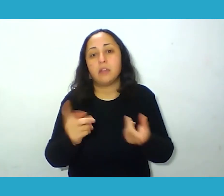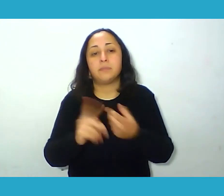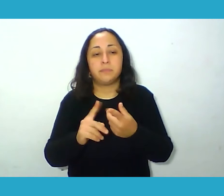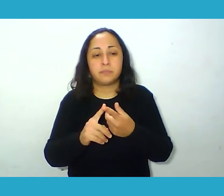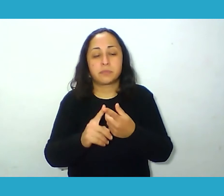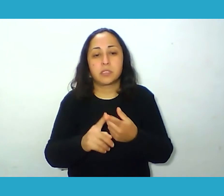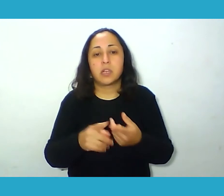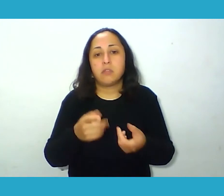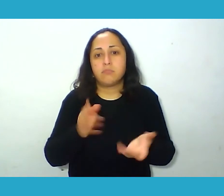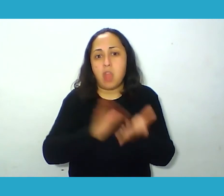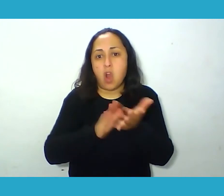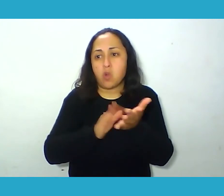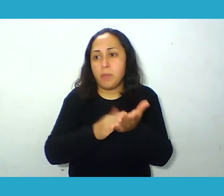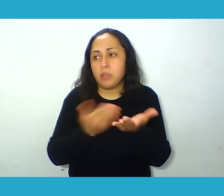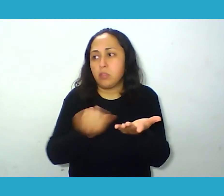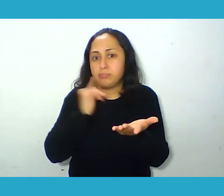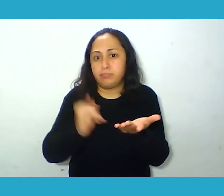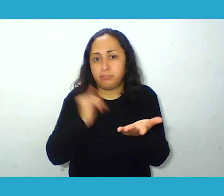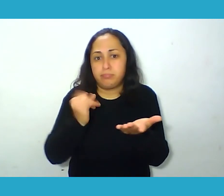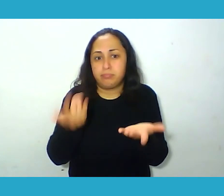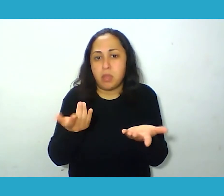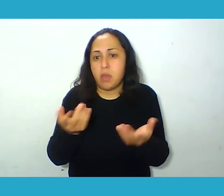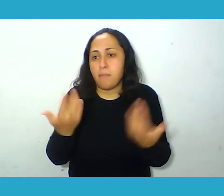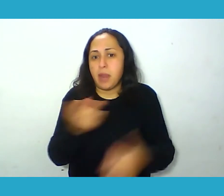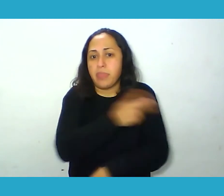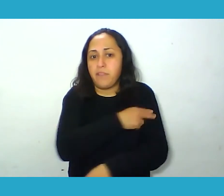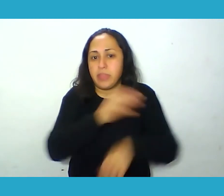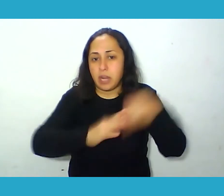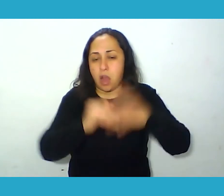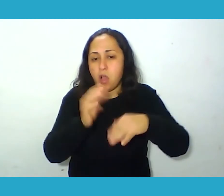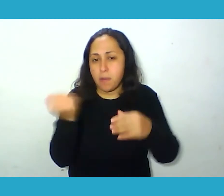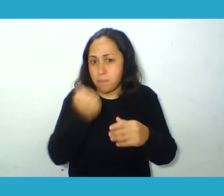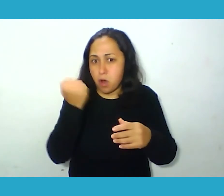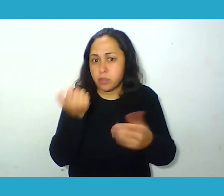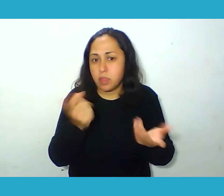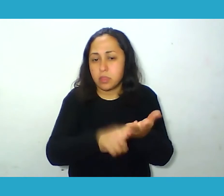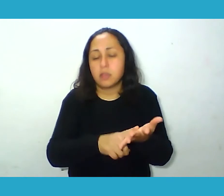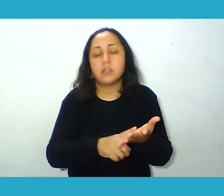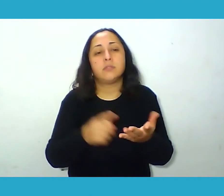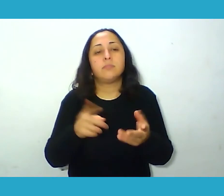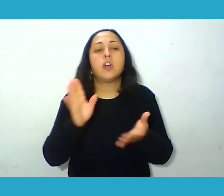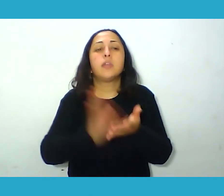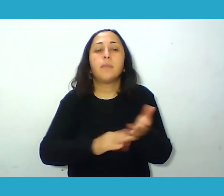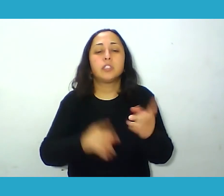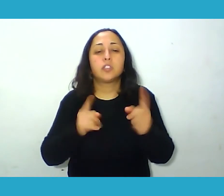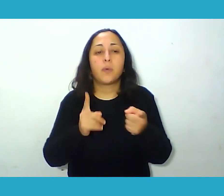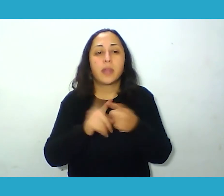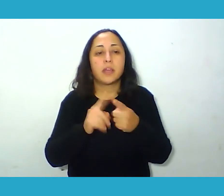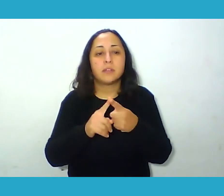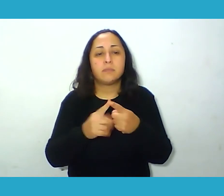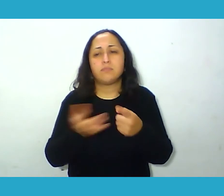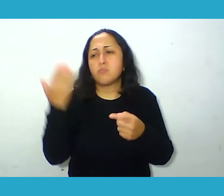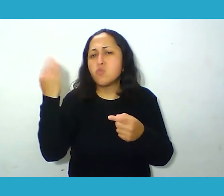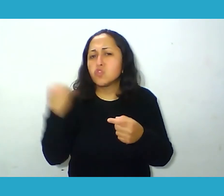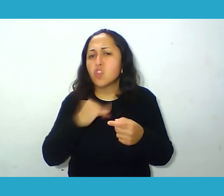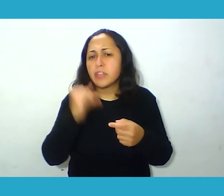peligren vidas. Afirma los argumentos expuestos que permiten defender esta obra. También respecto a lo mucho que